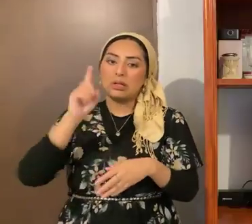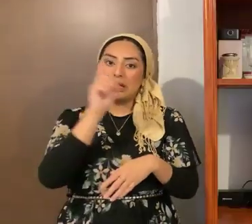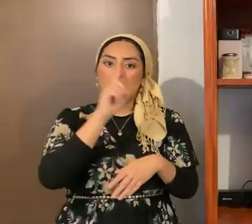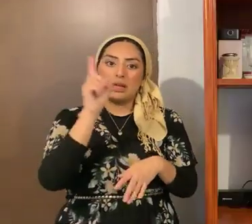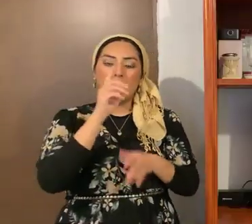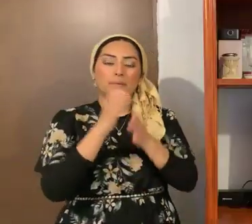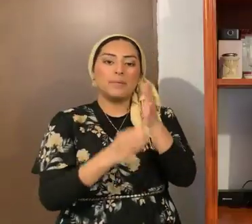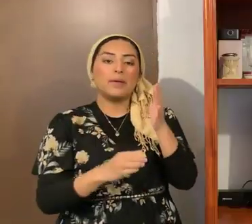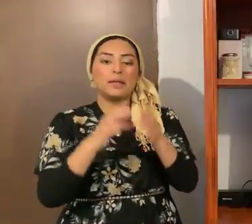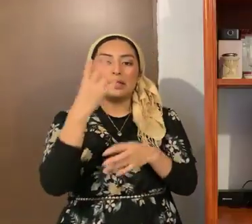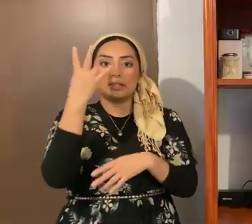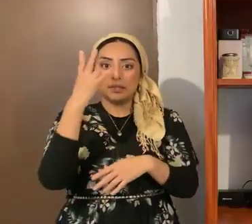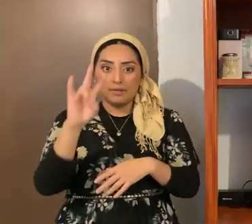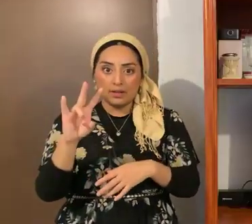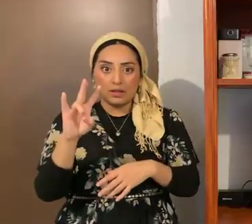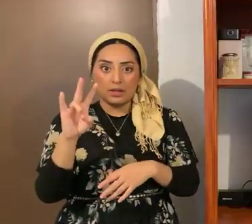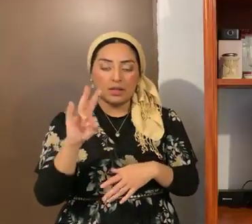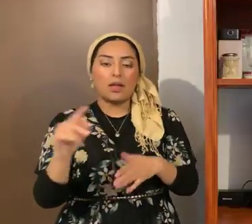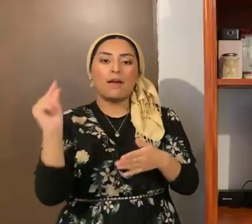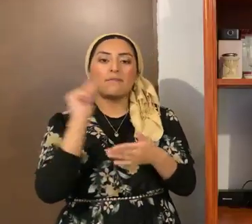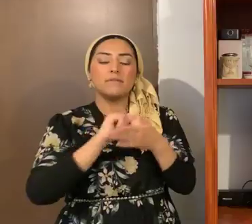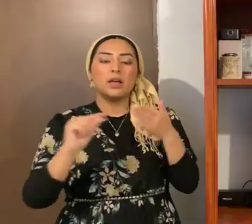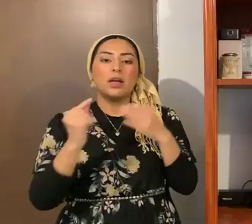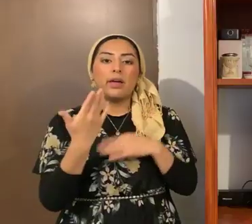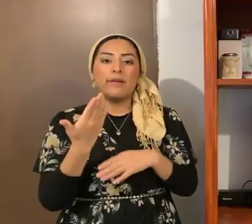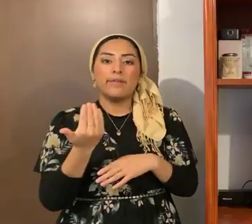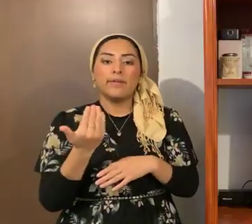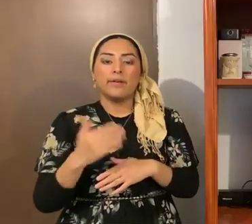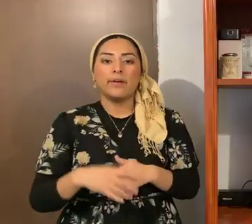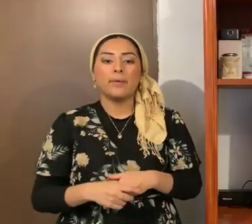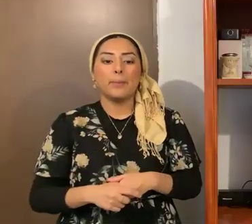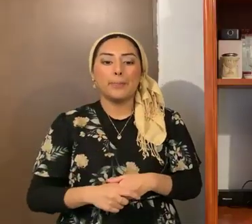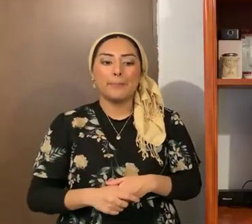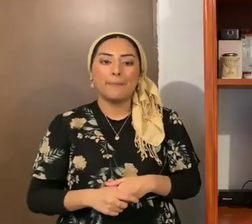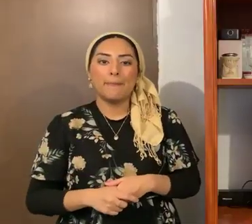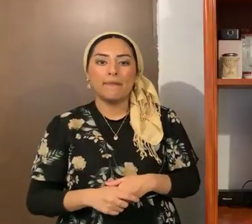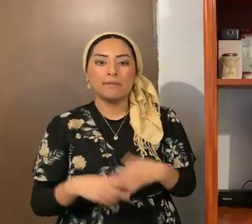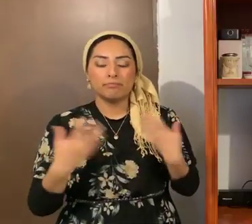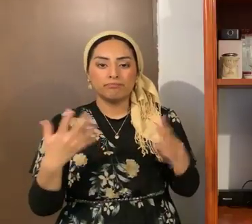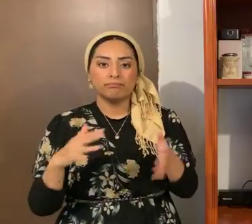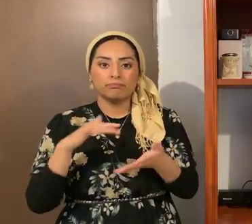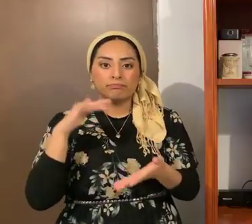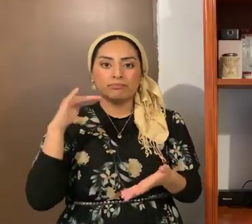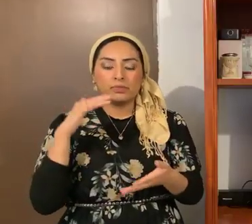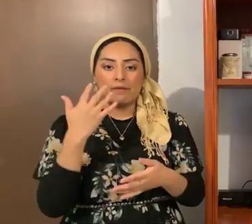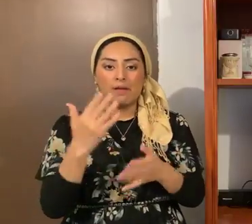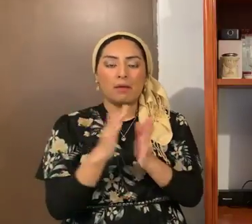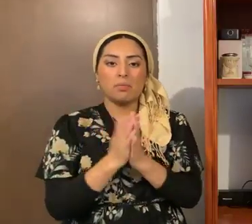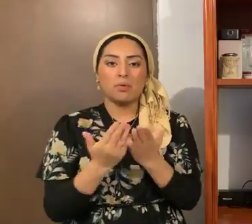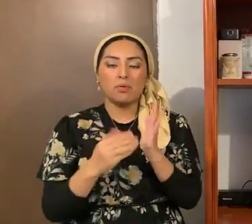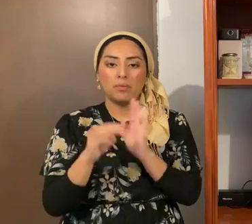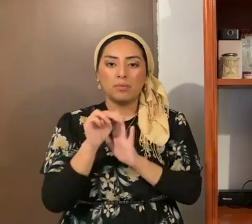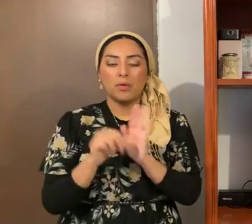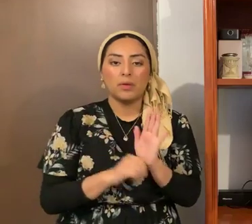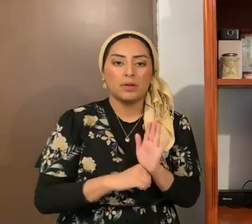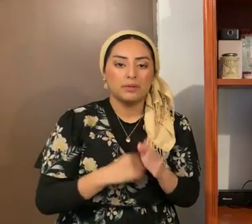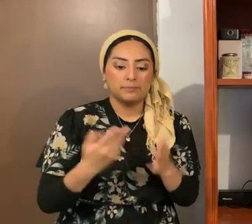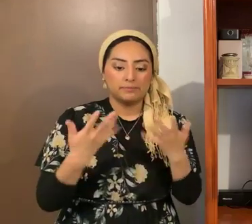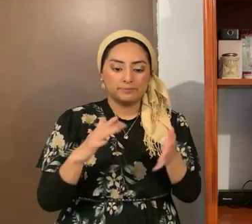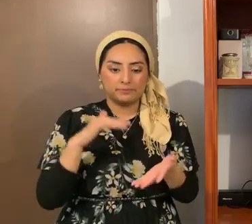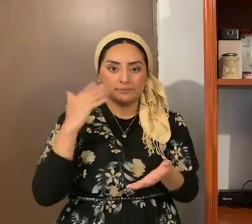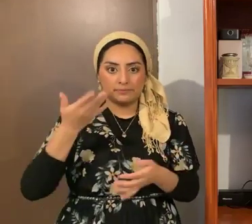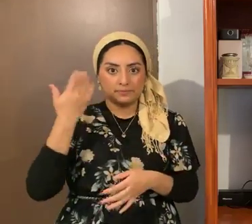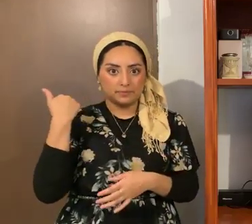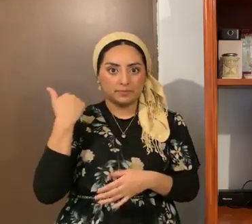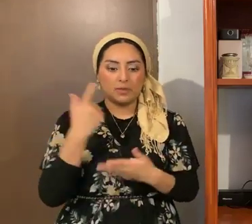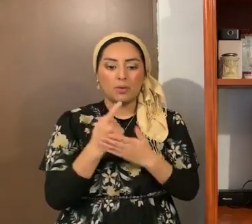Deuteronomio 17, en el verso 15. Esto ya lo estudiamos en los 5 libros de Moshe de corrido